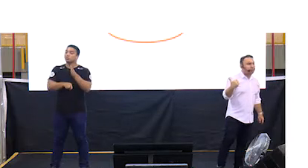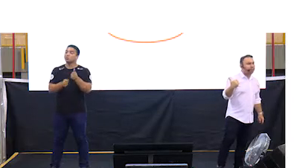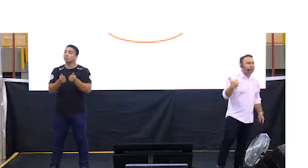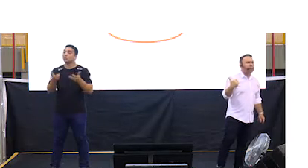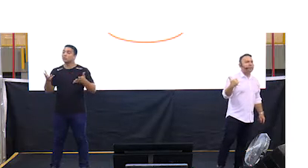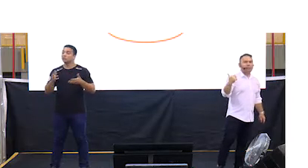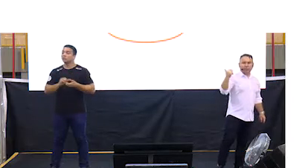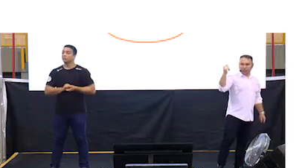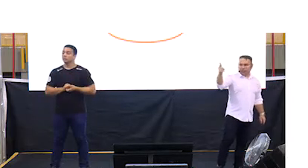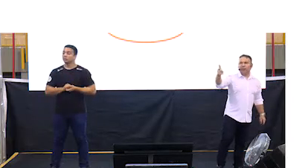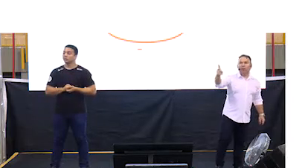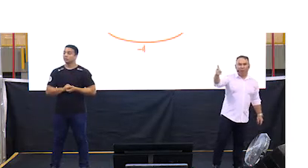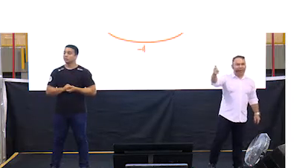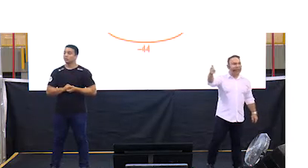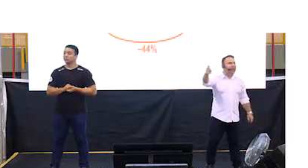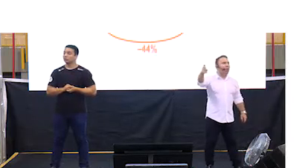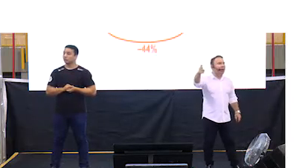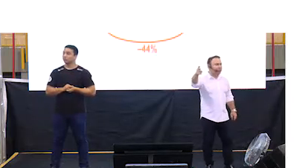diminuiu?